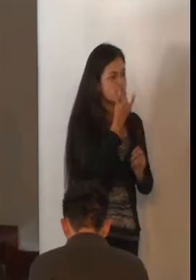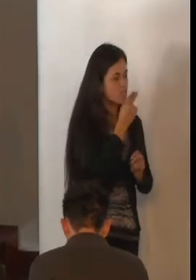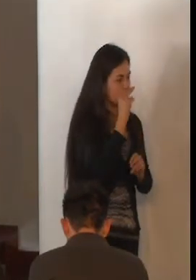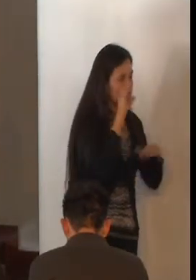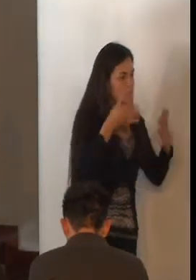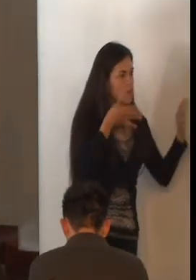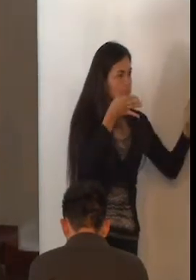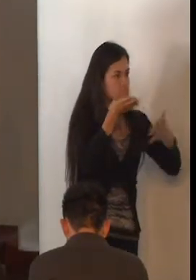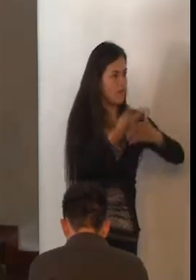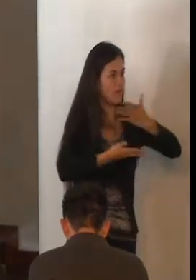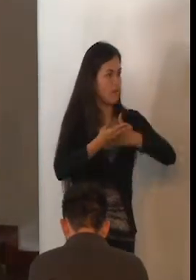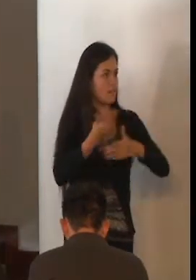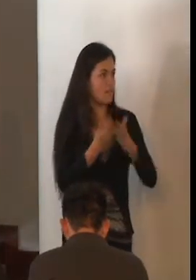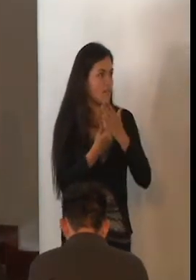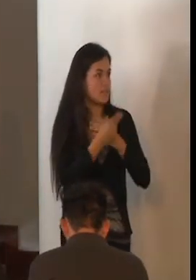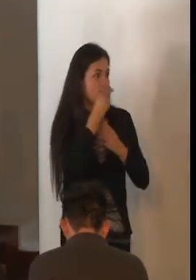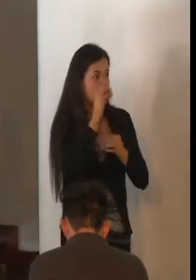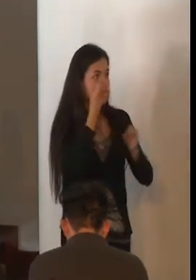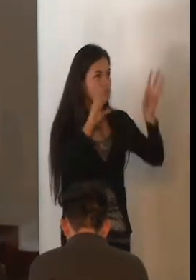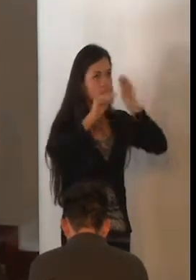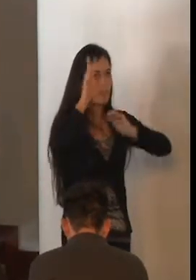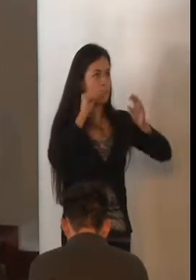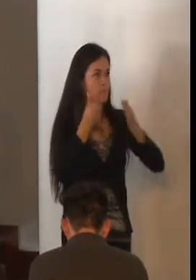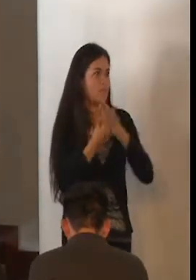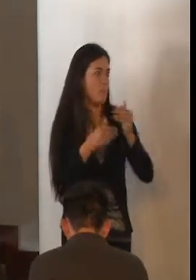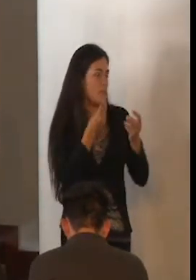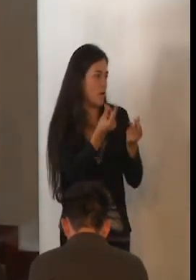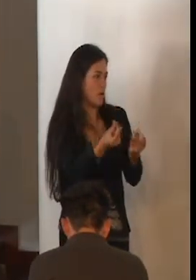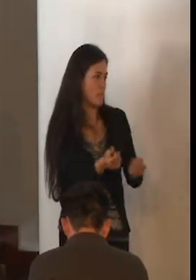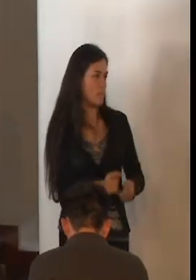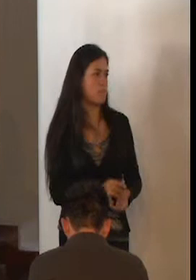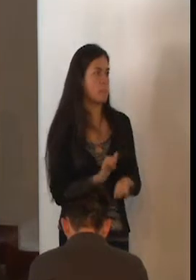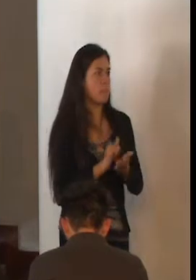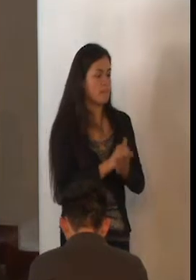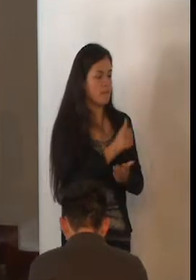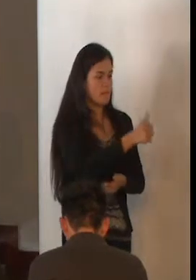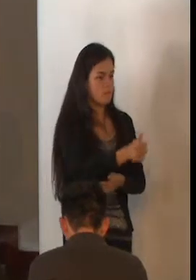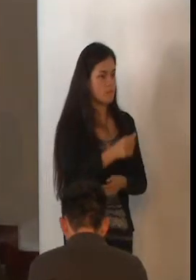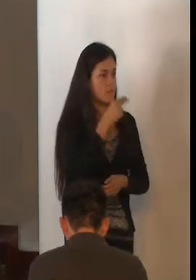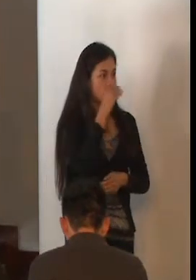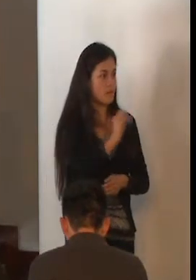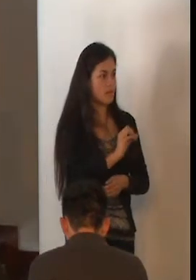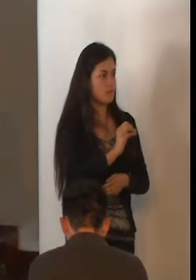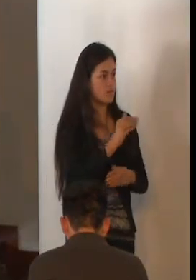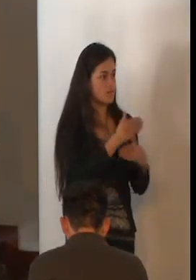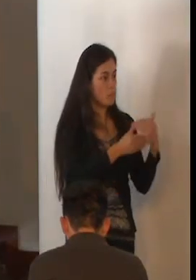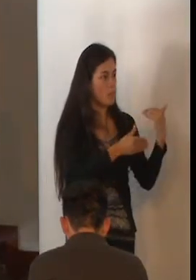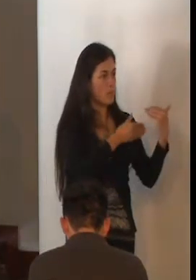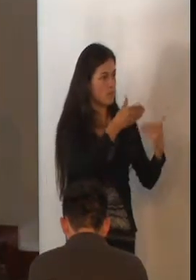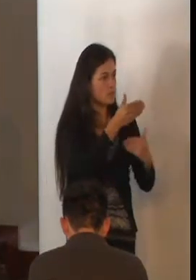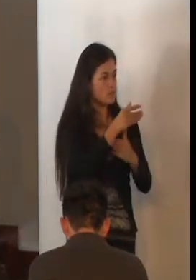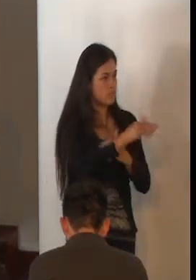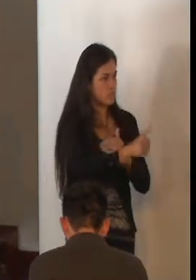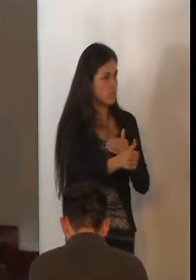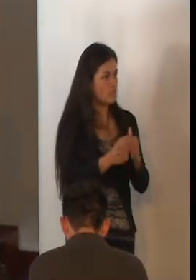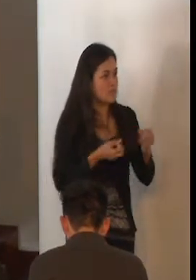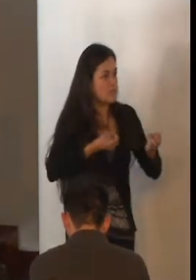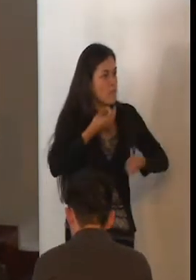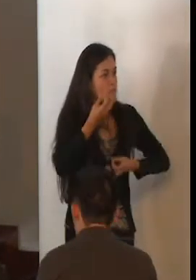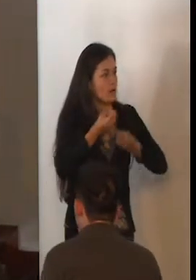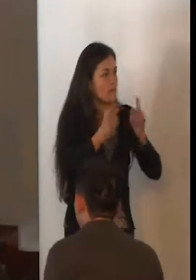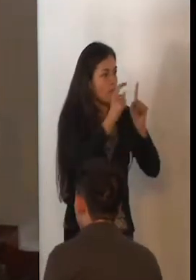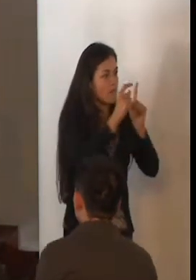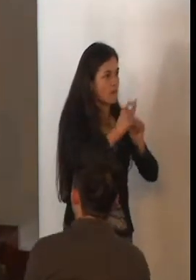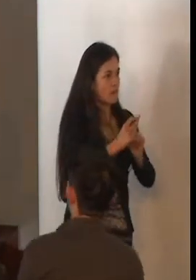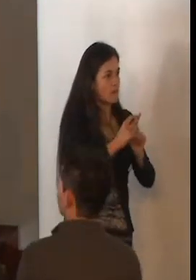con el niño, que eso nos garantiza. Los mismos niños, a medida que van de alguna forma expresando